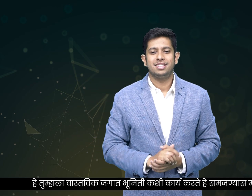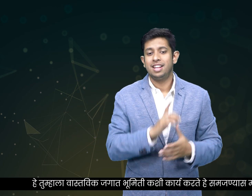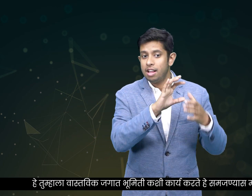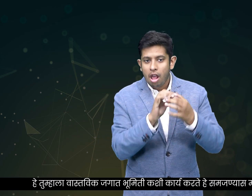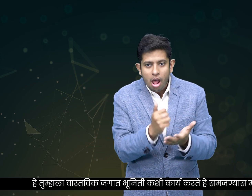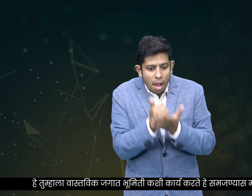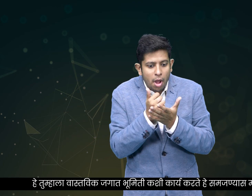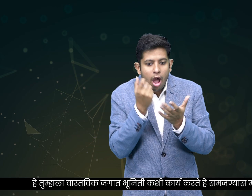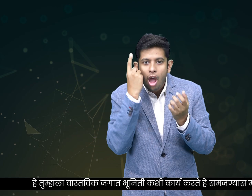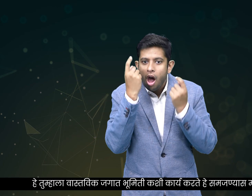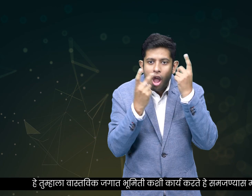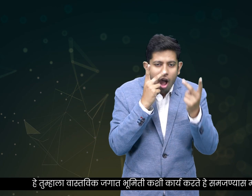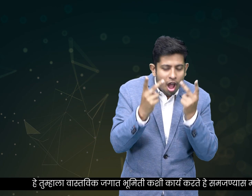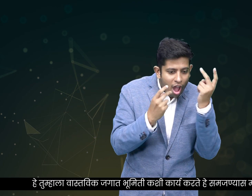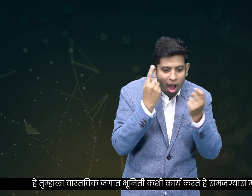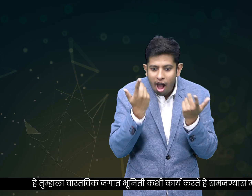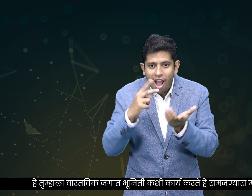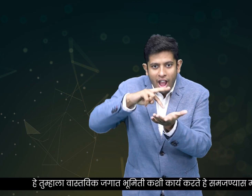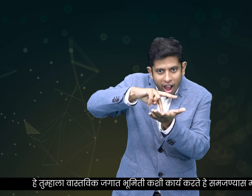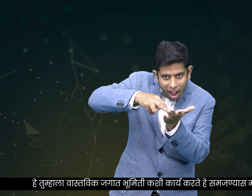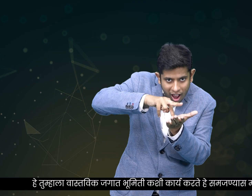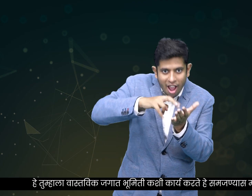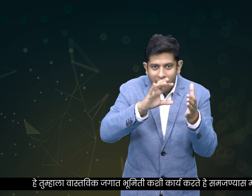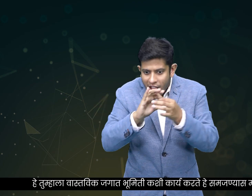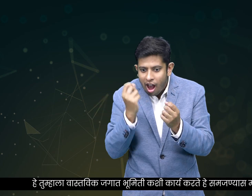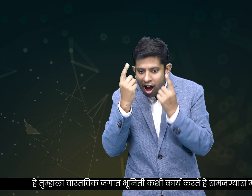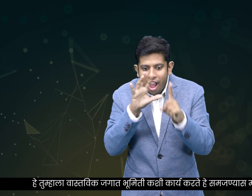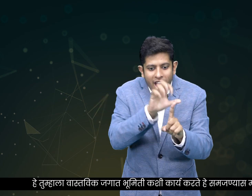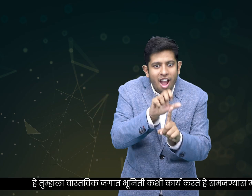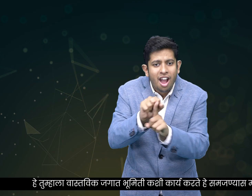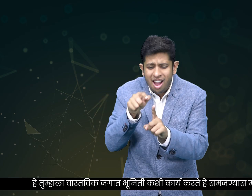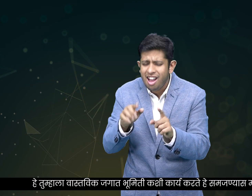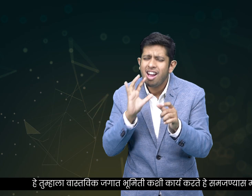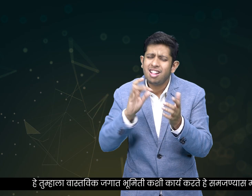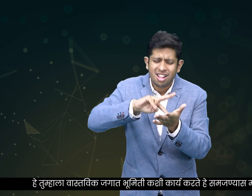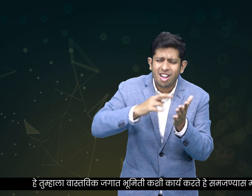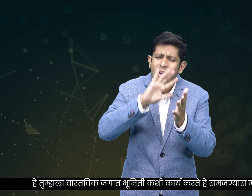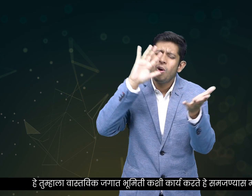हे तुम्हाला वास्तविक जगात भूमिती कशी कार्य करते हे समजण्यास मदत करेल.